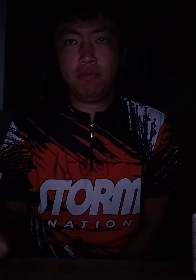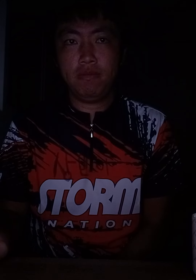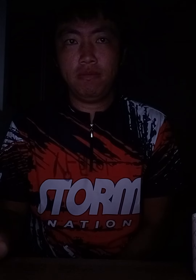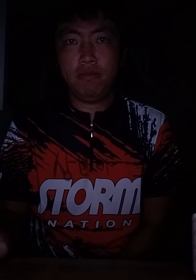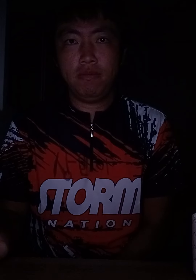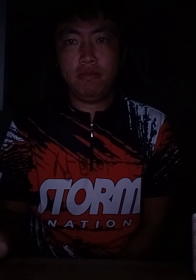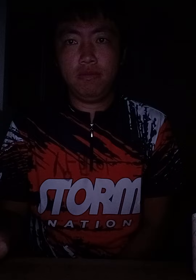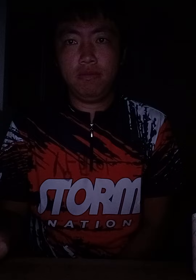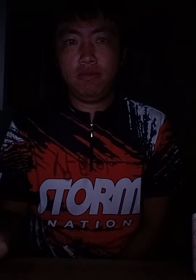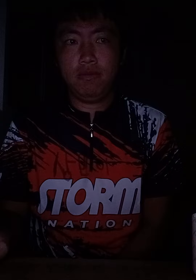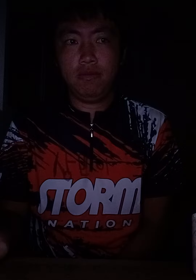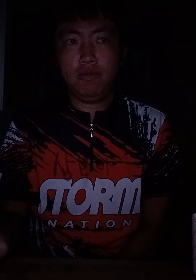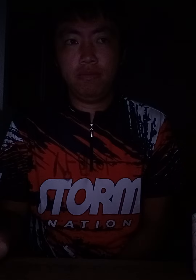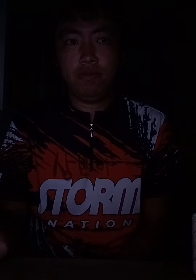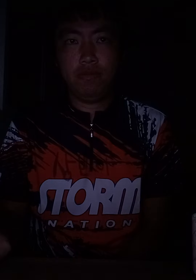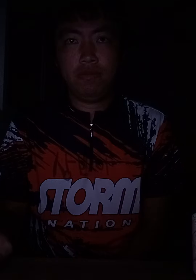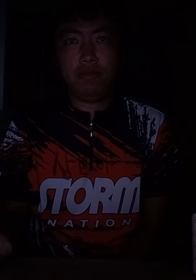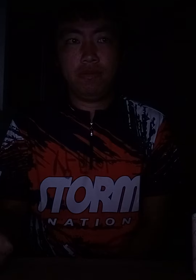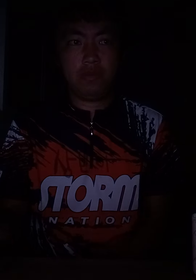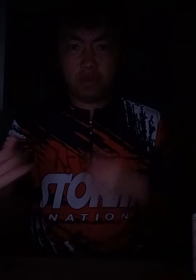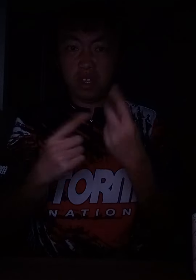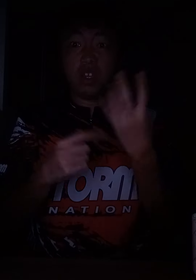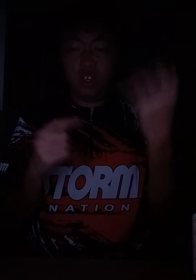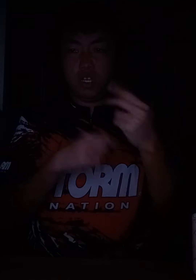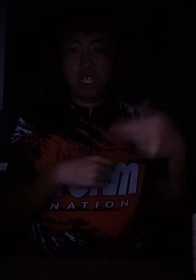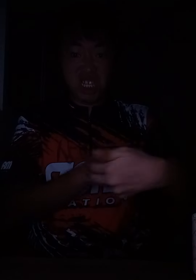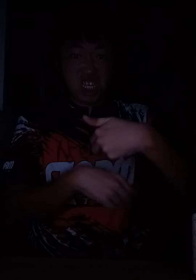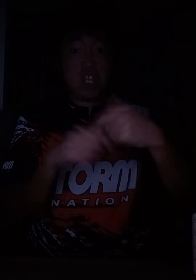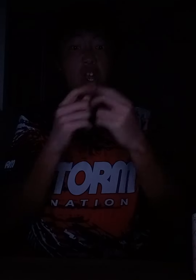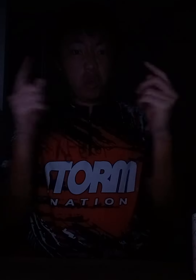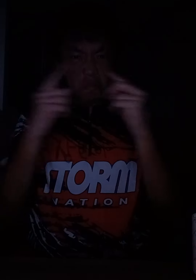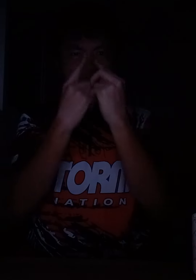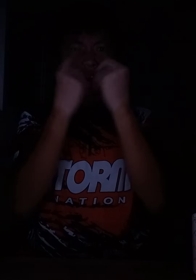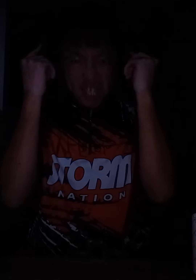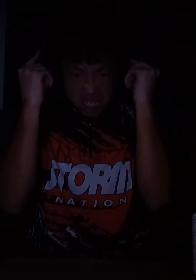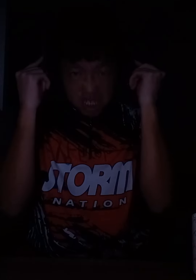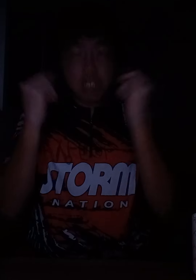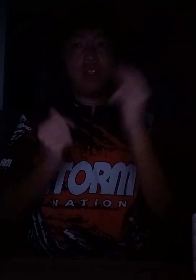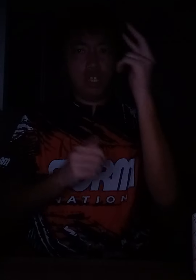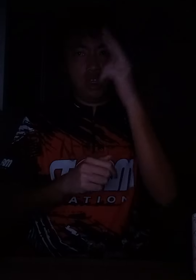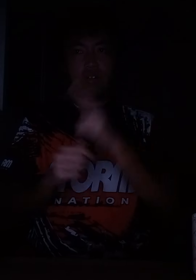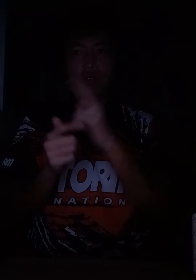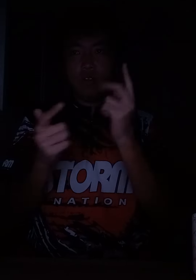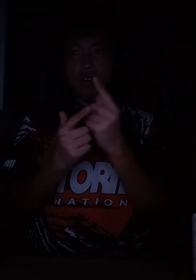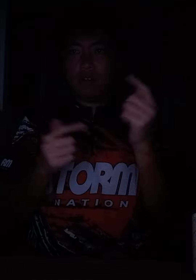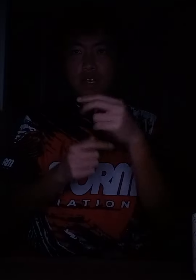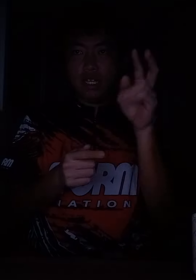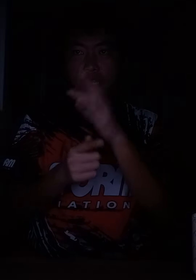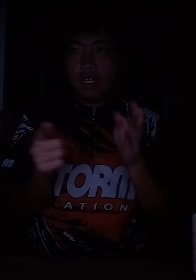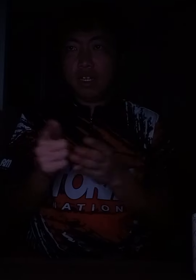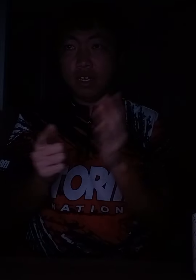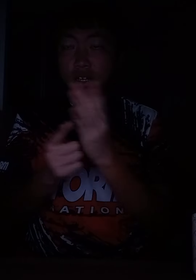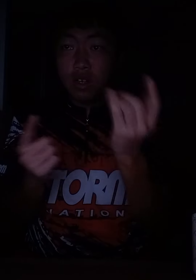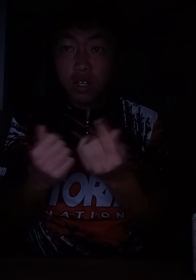비슷한 모습이어도 어제 40대 여성이 지하철에서 마스크를 쓰라고 지적하는 다른 승객과 또 영무원들에게